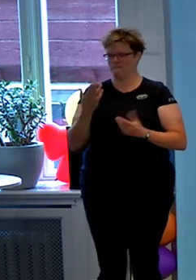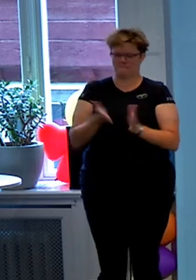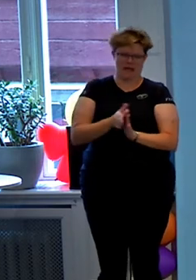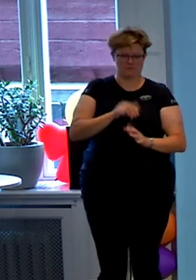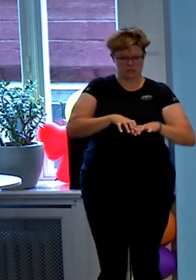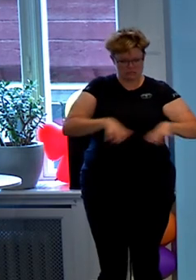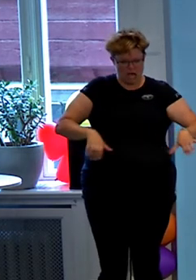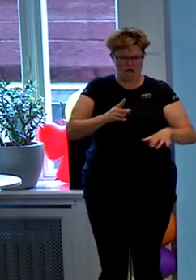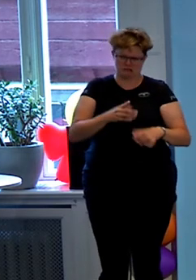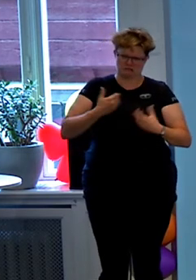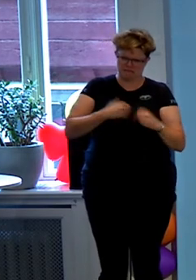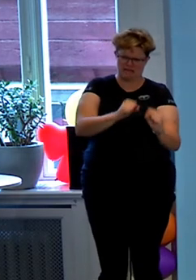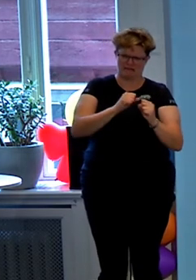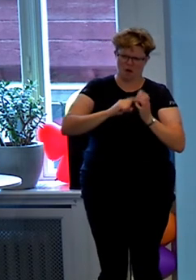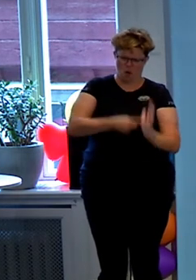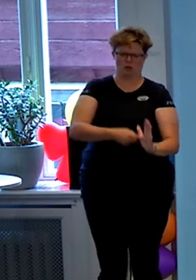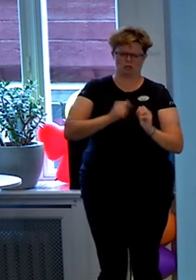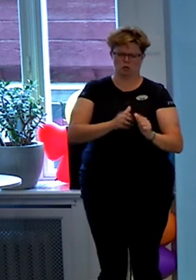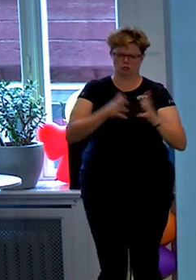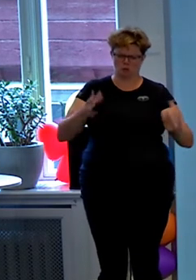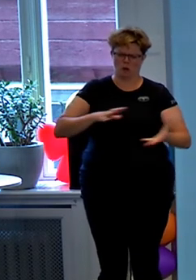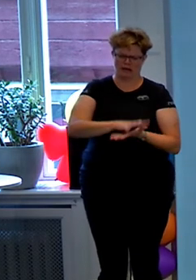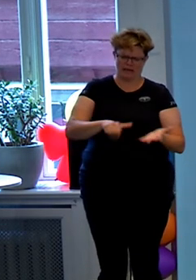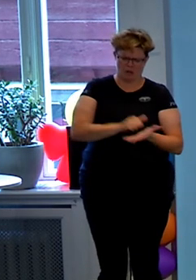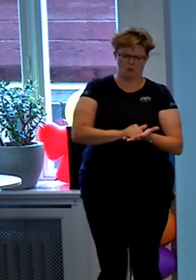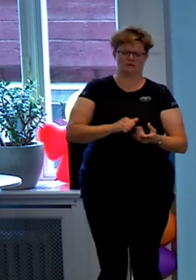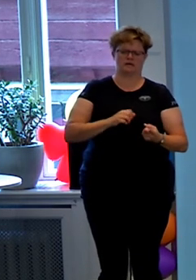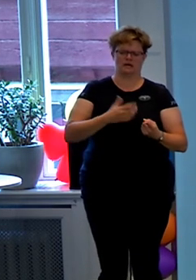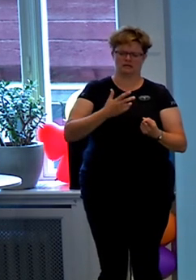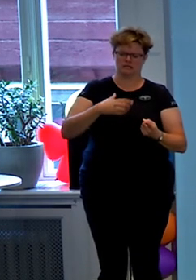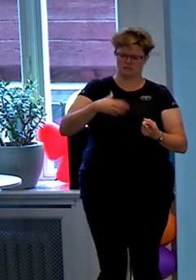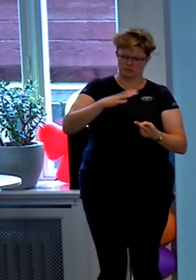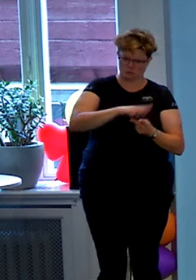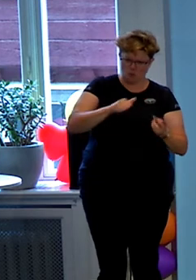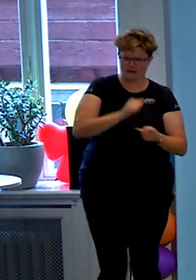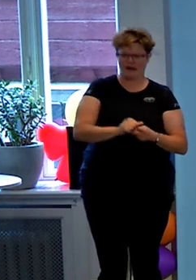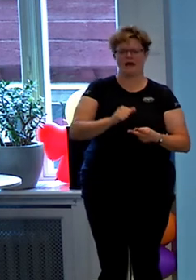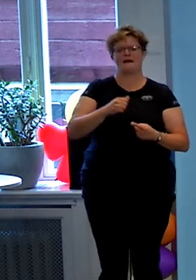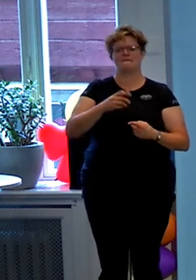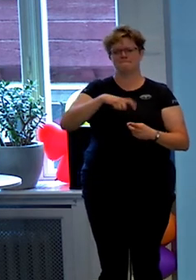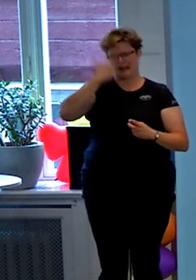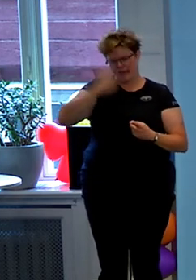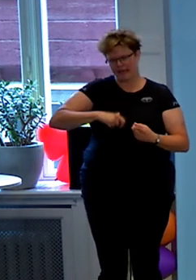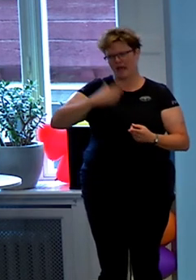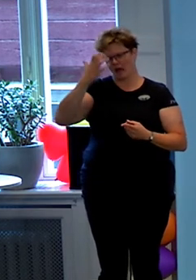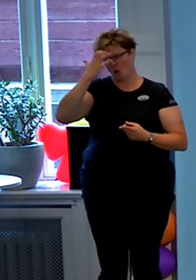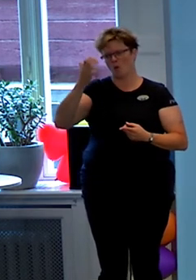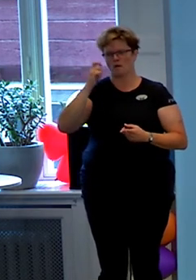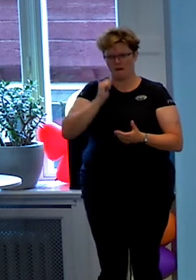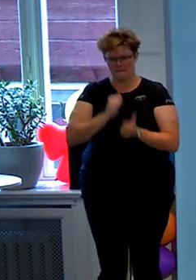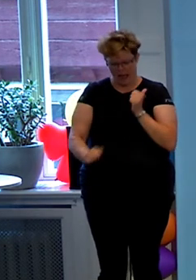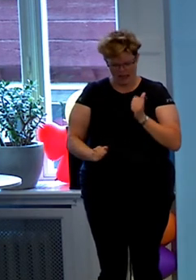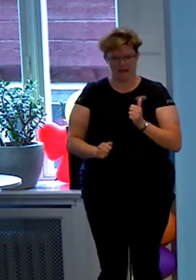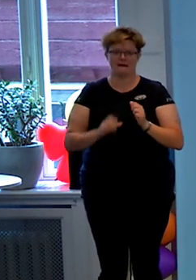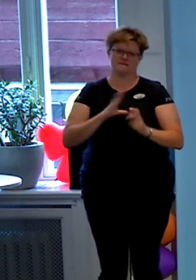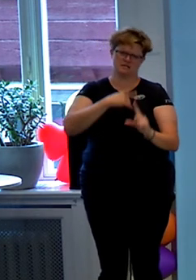drev ju hårt att en stor region här med Skåne och Kronoberg och Blekinge, och det fanns det massa fördelar i